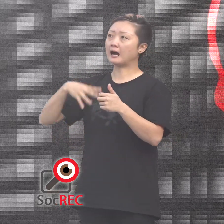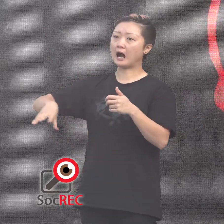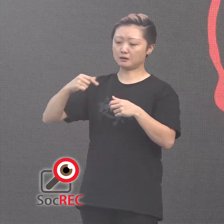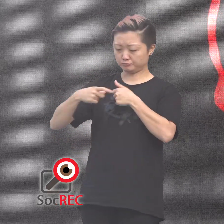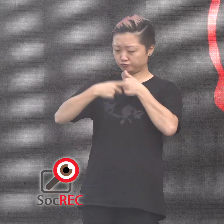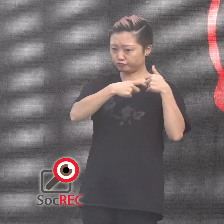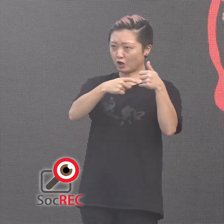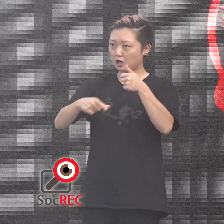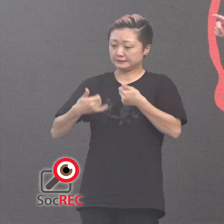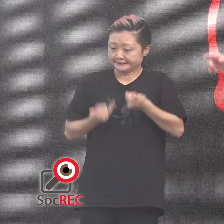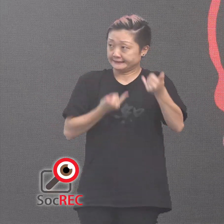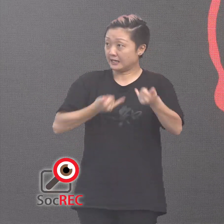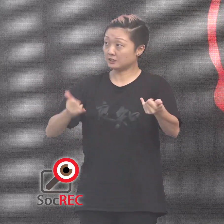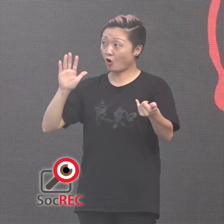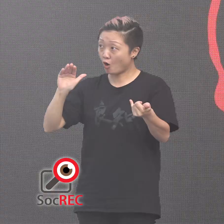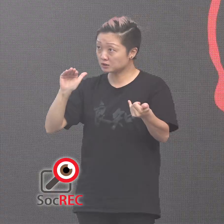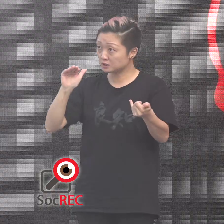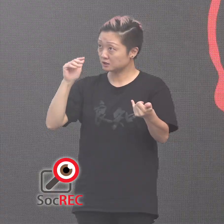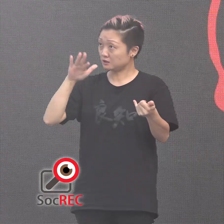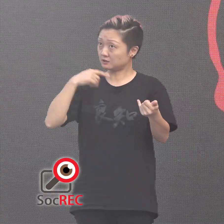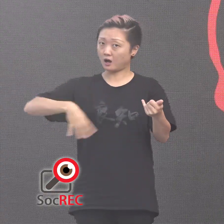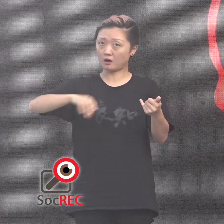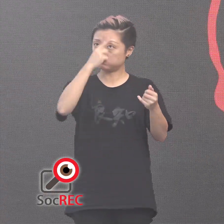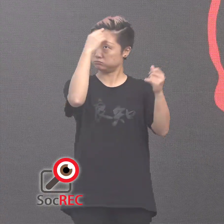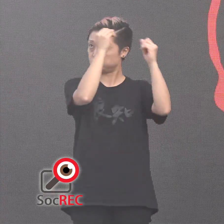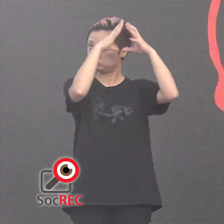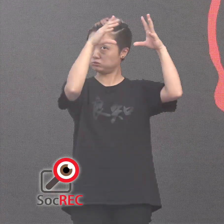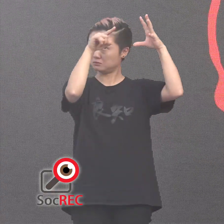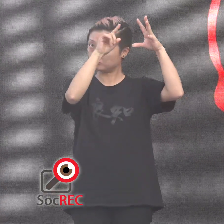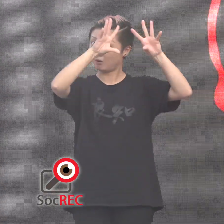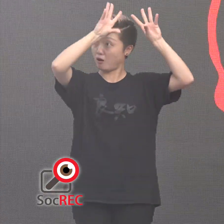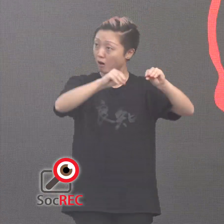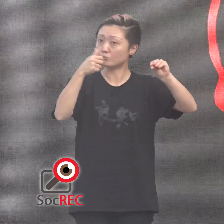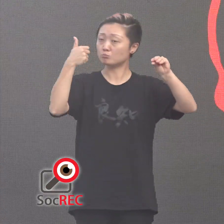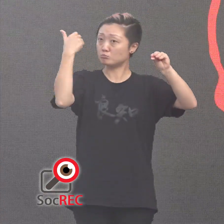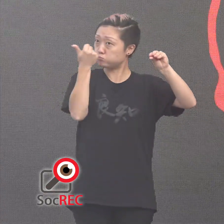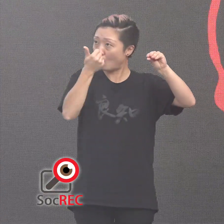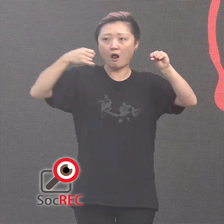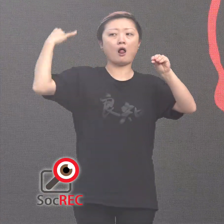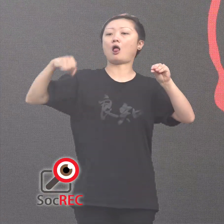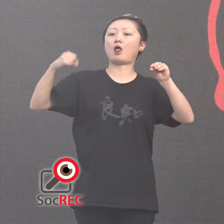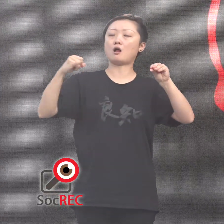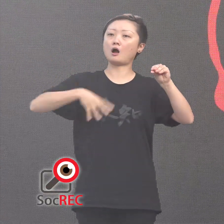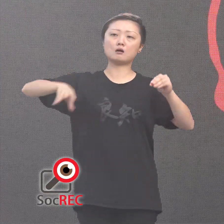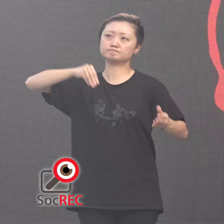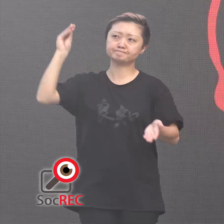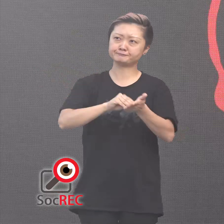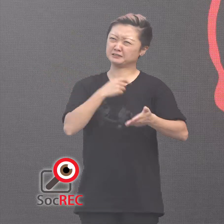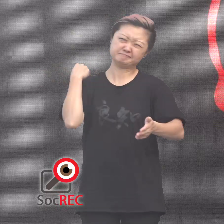体，但是你们永远不能打败我们追逐自由民主的决心。